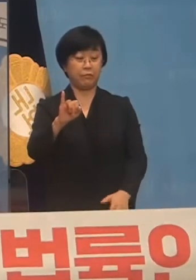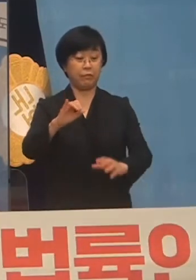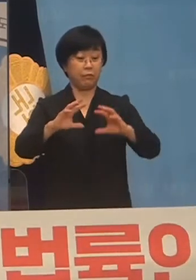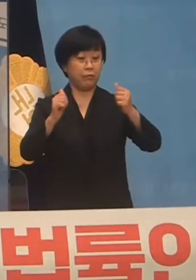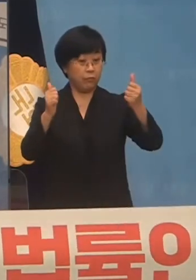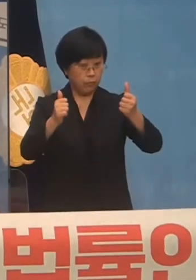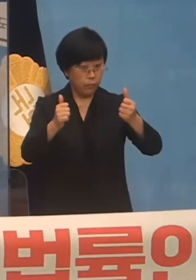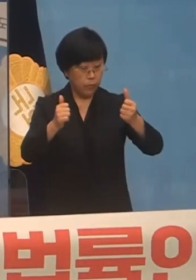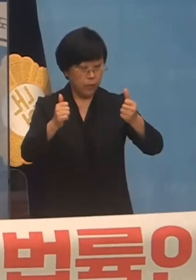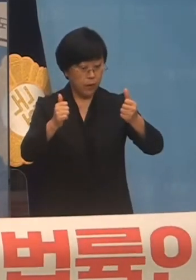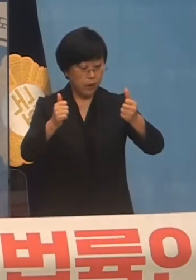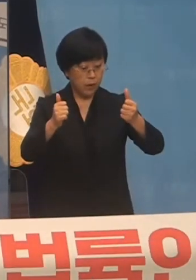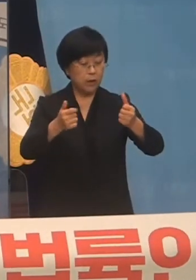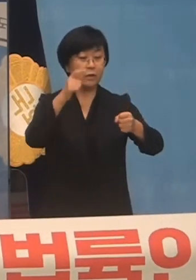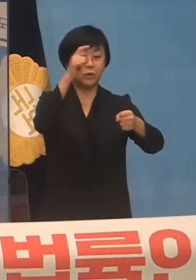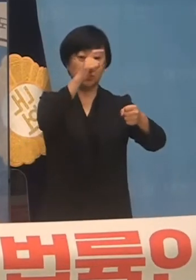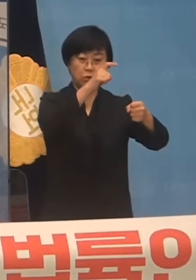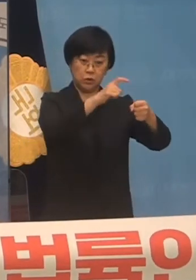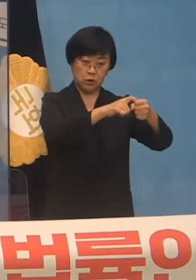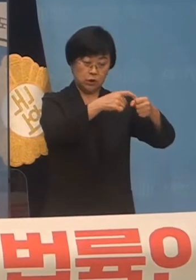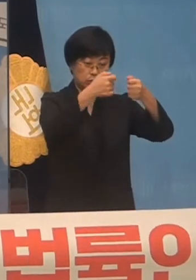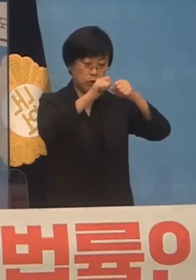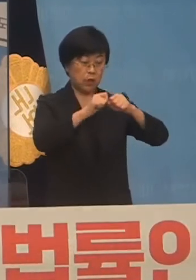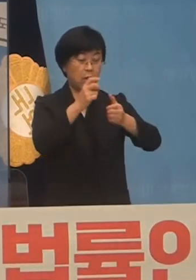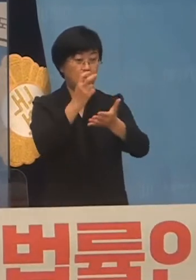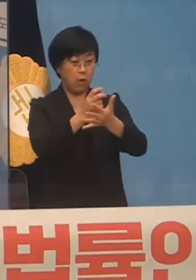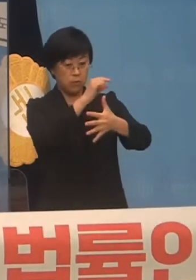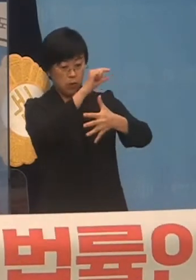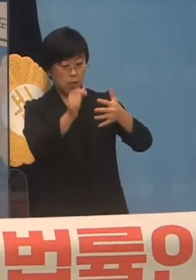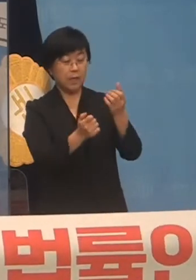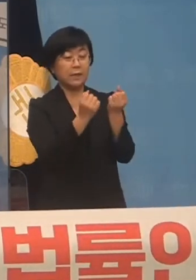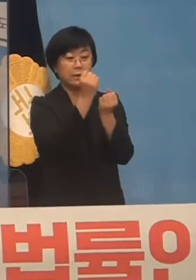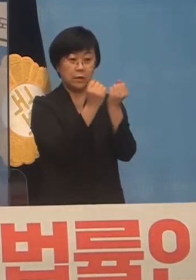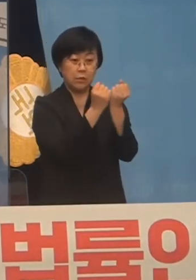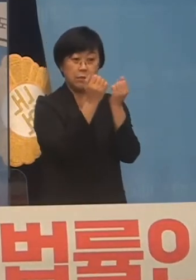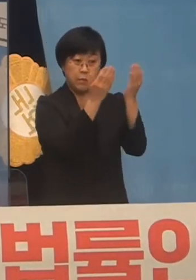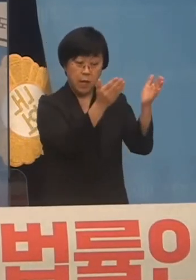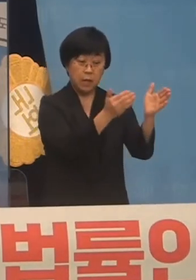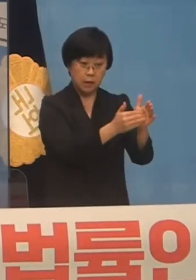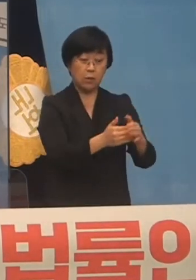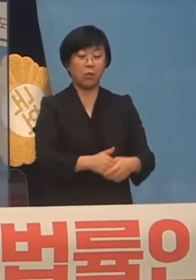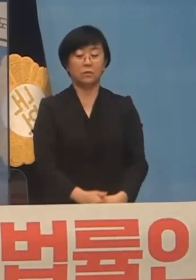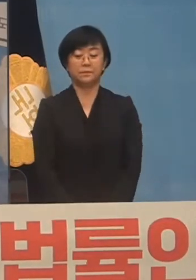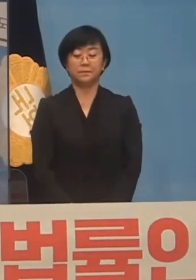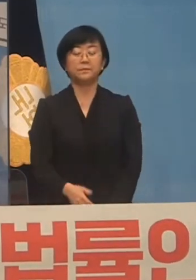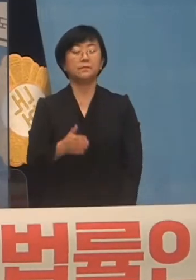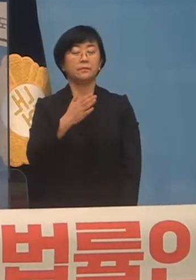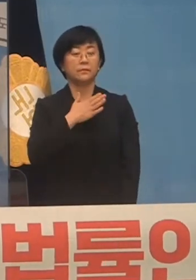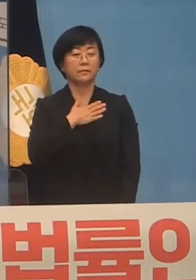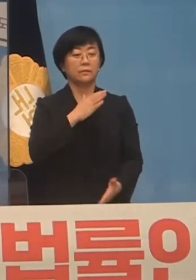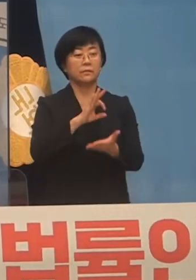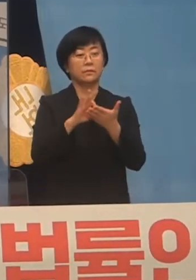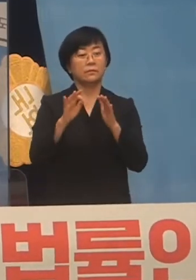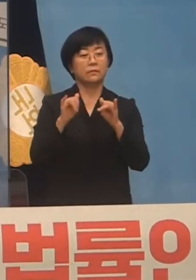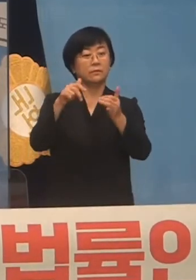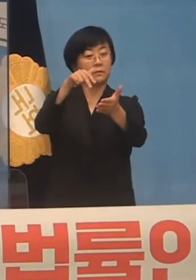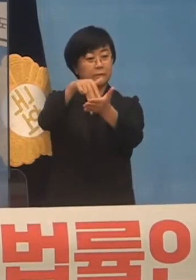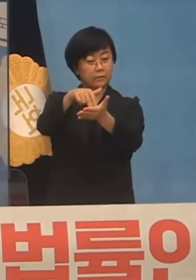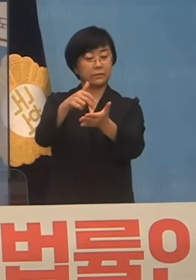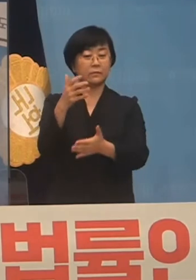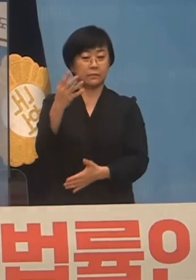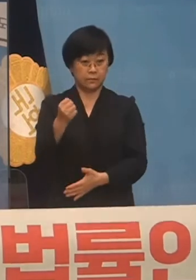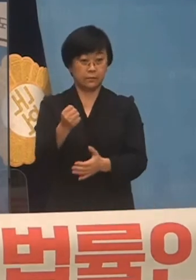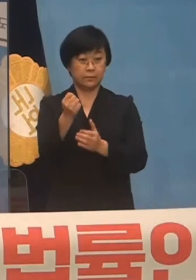강은미 의원님께서 그런 취지나 구체적인 법안과 관련해서 상세하게 말씀을 주셨기 때문에요. 저는 소비자의 관점에서 몇